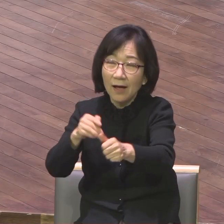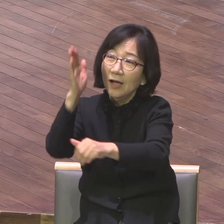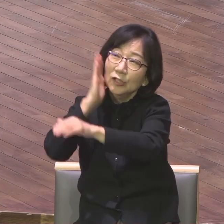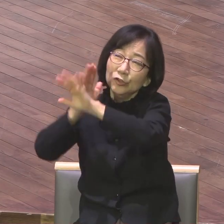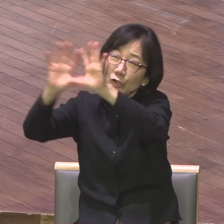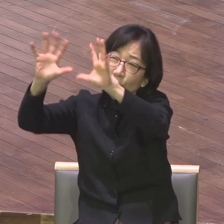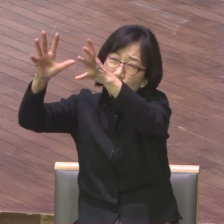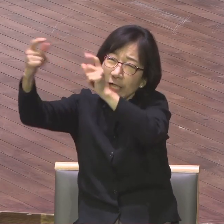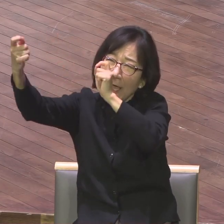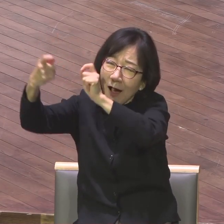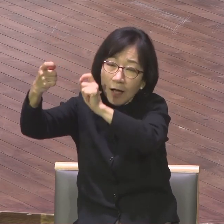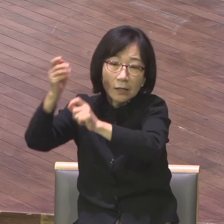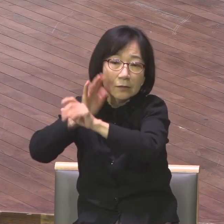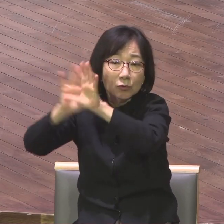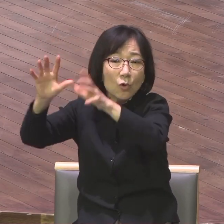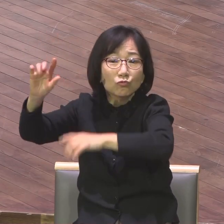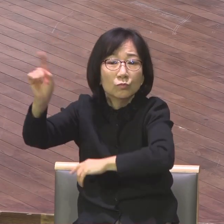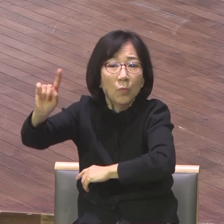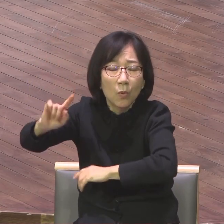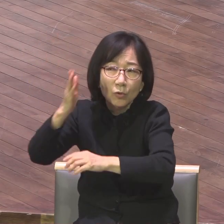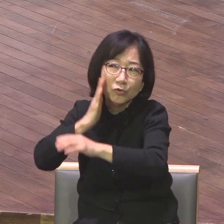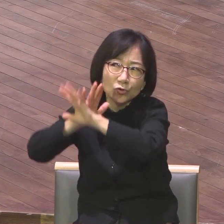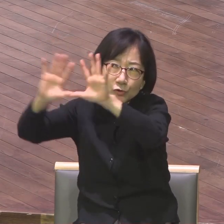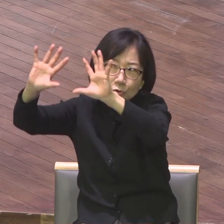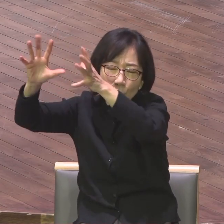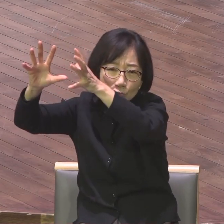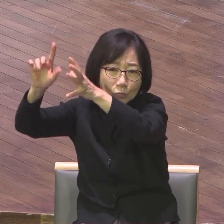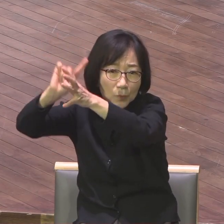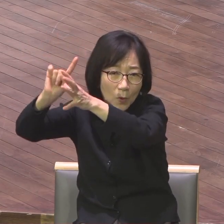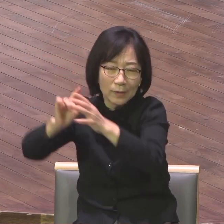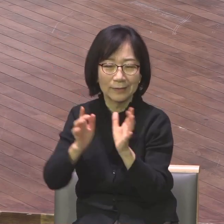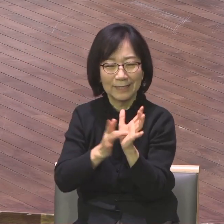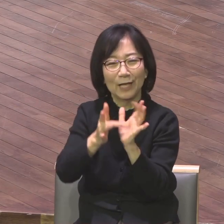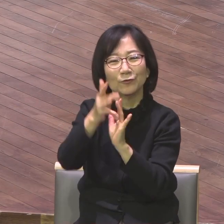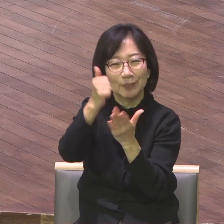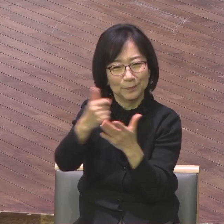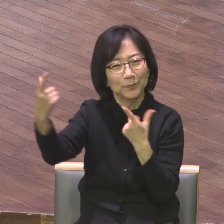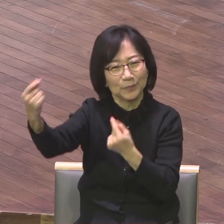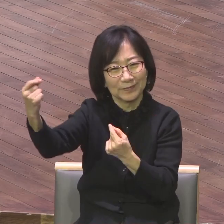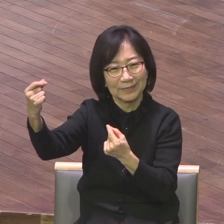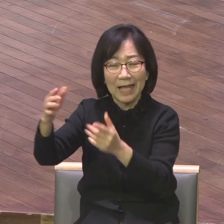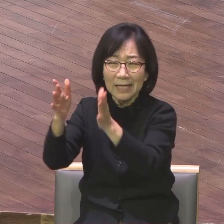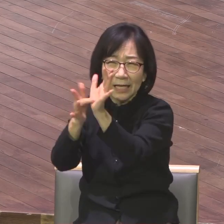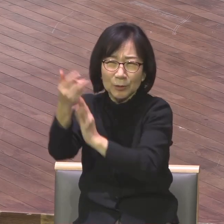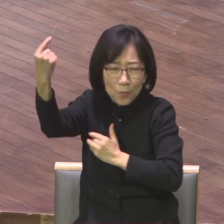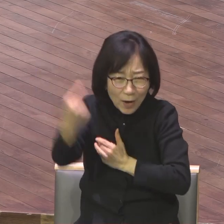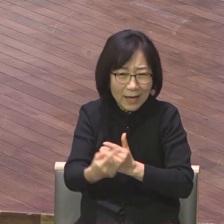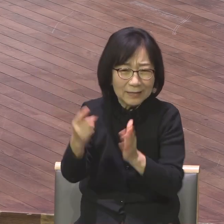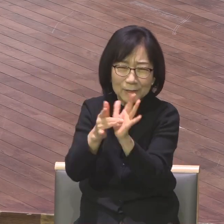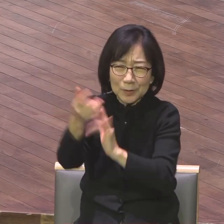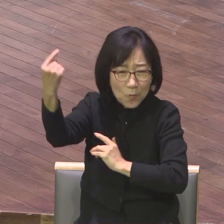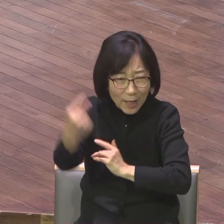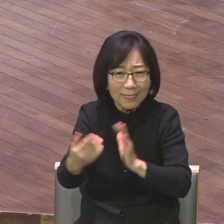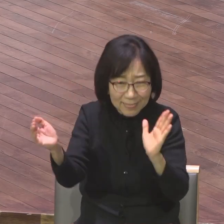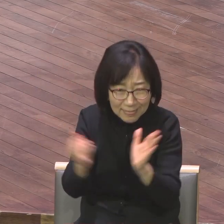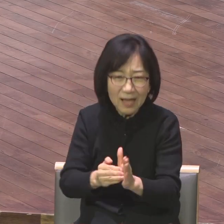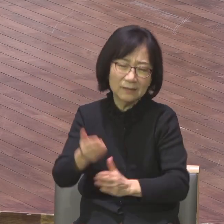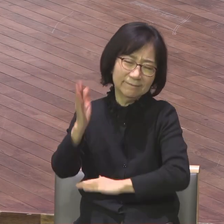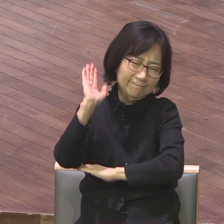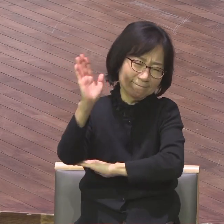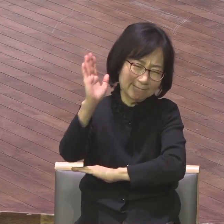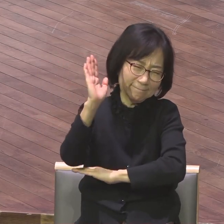그리스도입니다. 예수님이 왔다고 지금 외친 거예요. 예수님이 그리스도 이 땅에 오셨는데